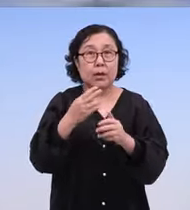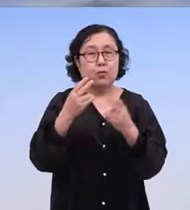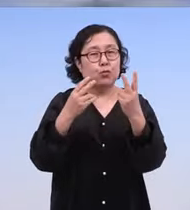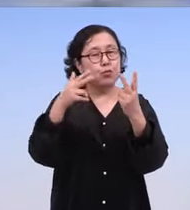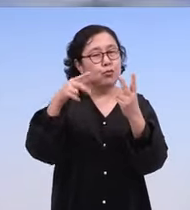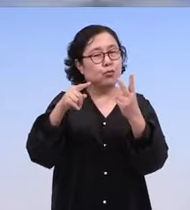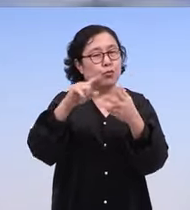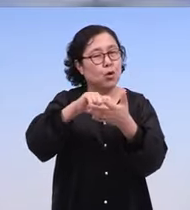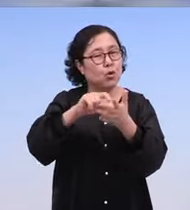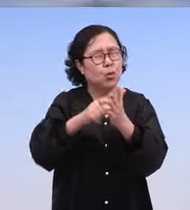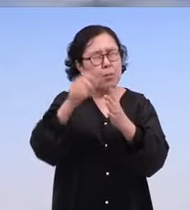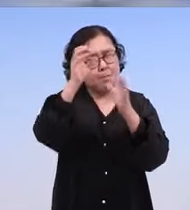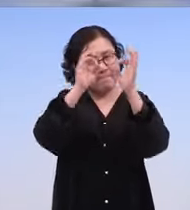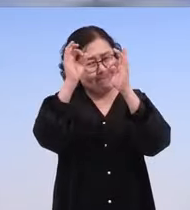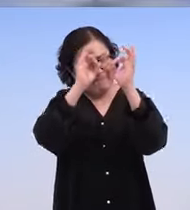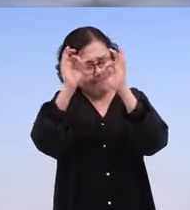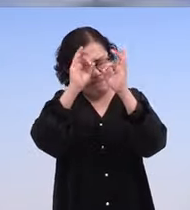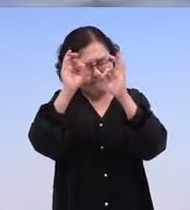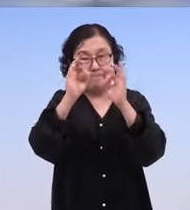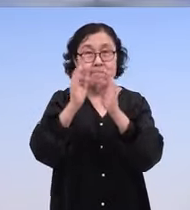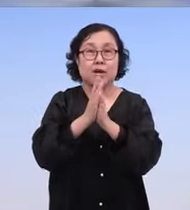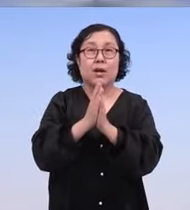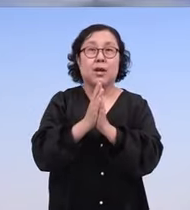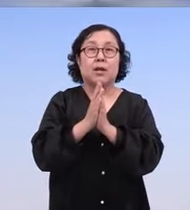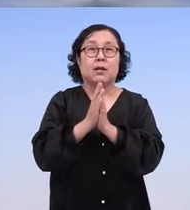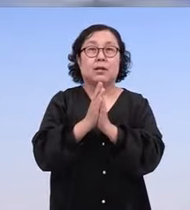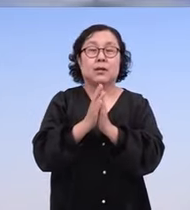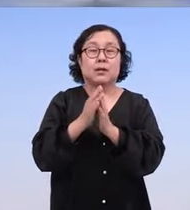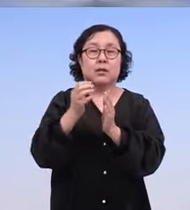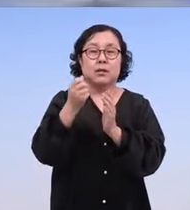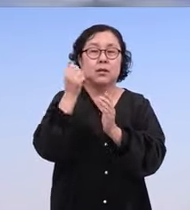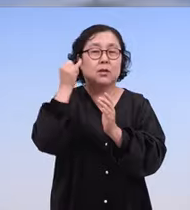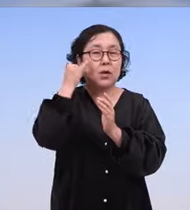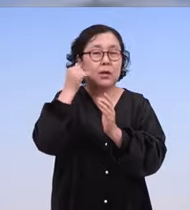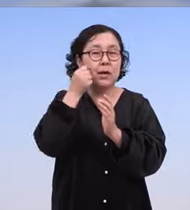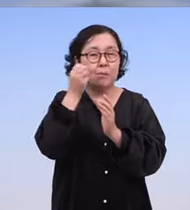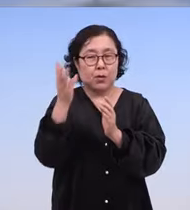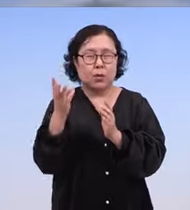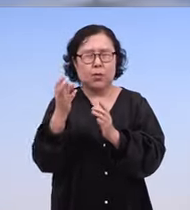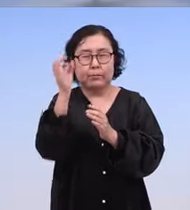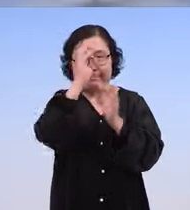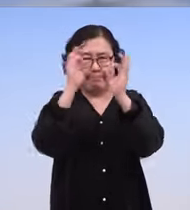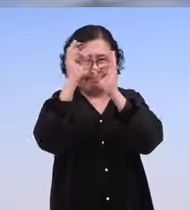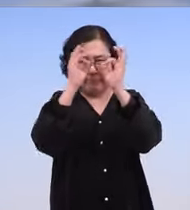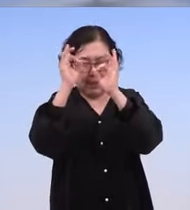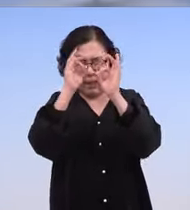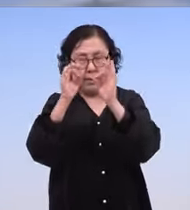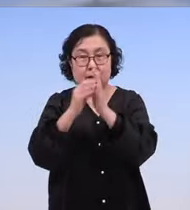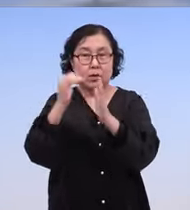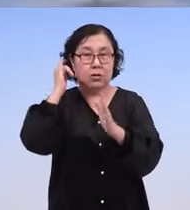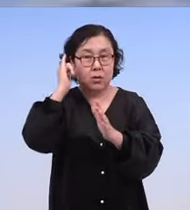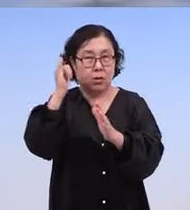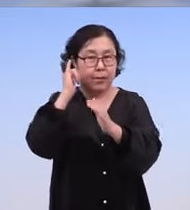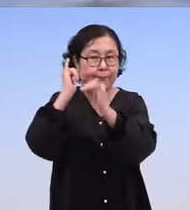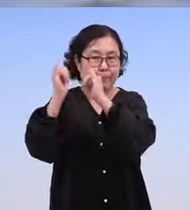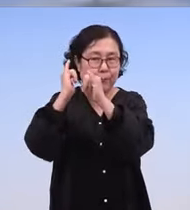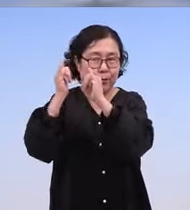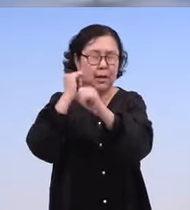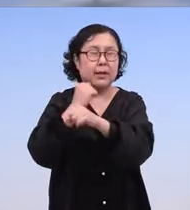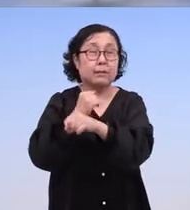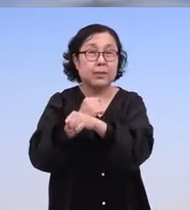2주 걸렸던 것 같아요. 기어이 번호를 또 알아냈잖아요, 이 집요함을 가지고. 그래서 이제 그분에게 전화를 했어요.